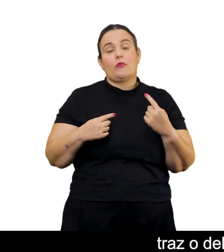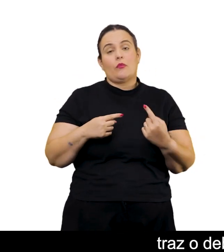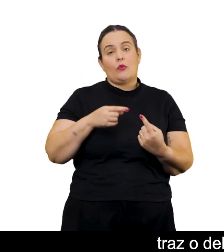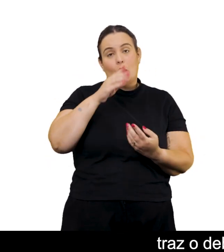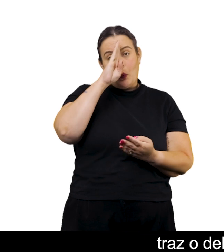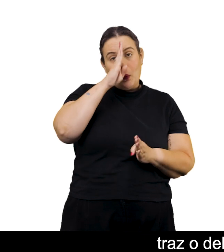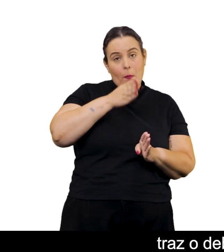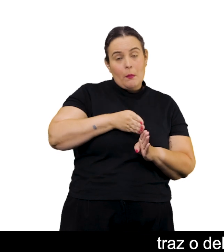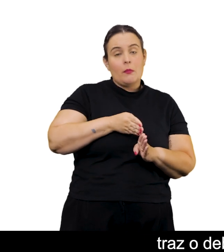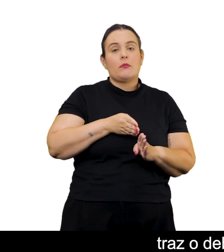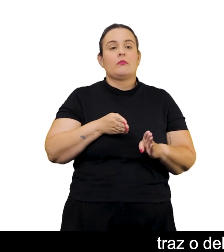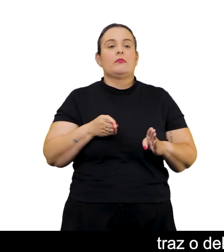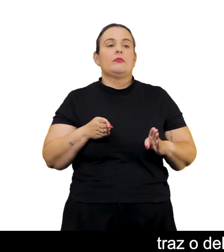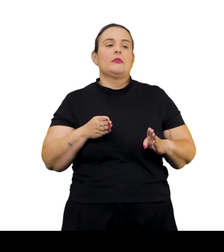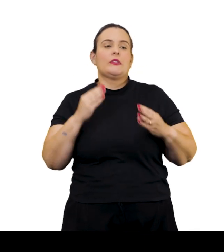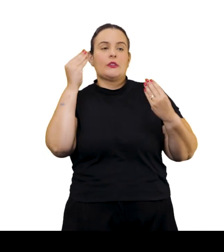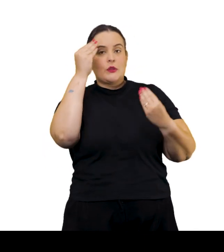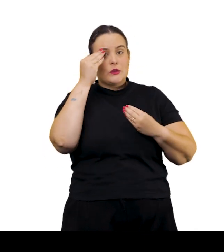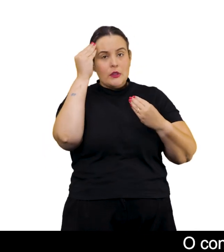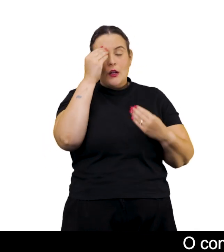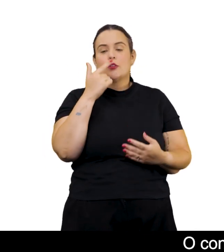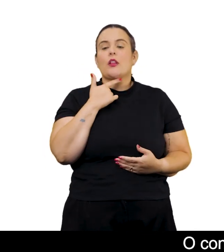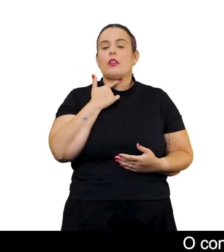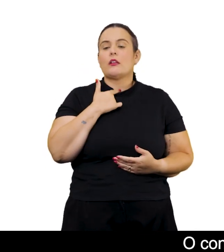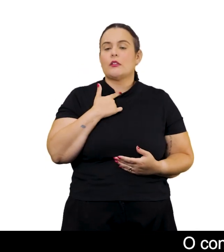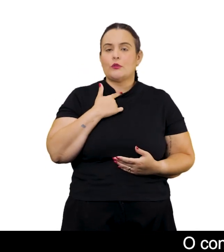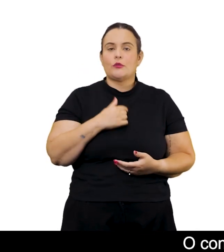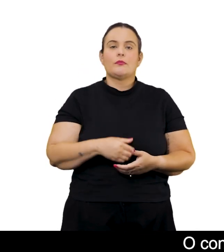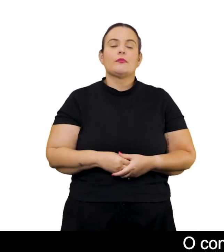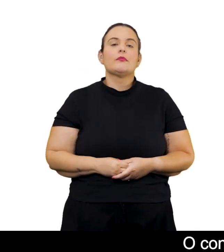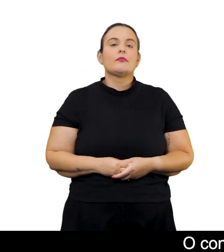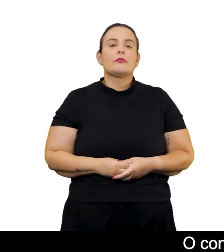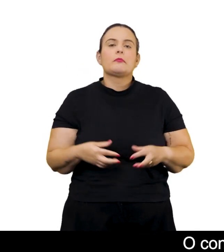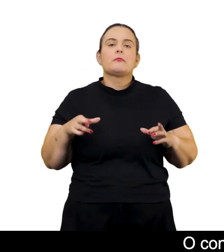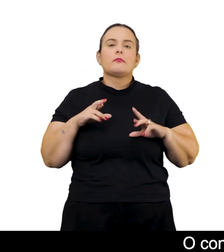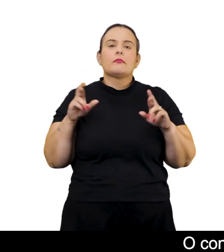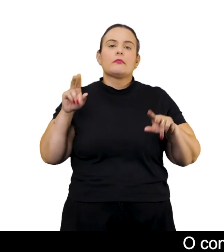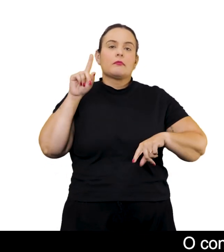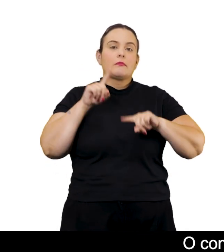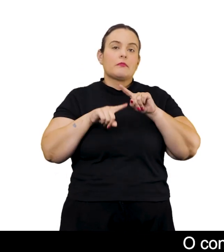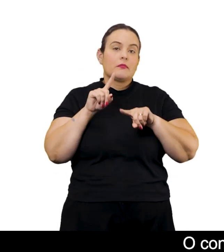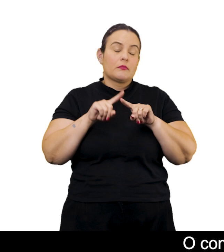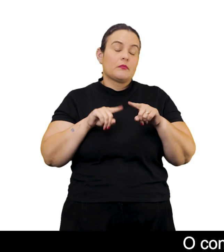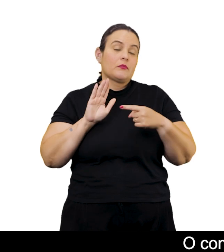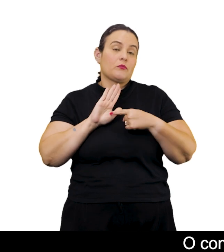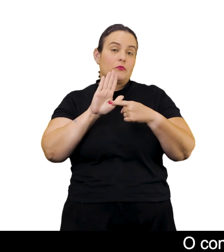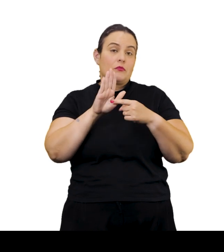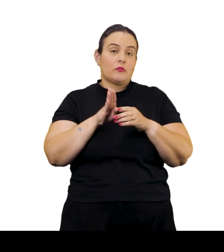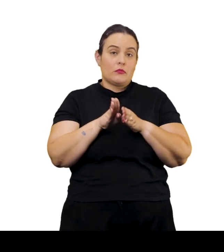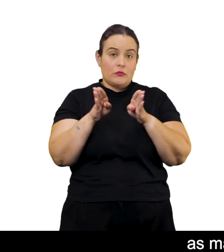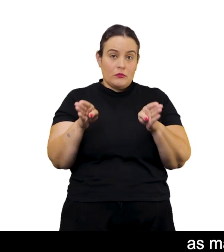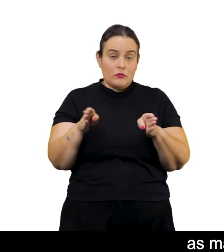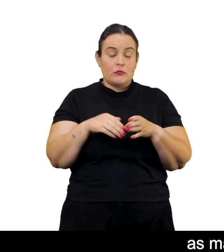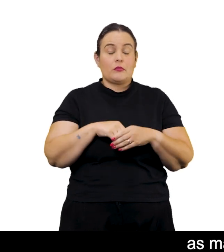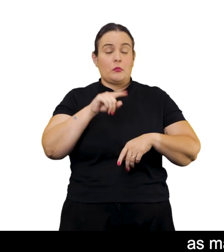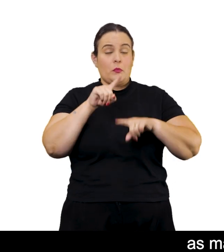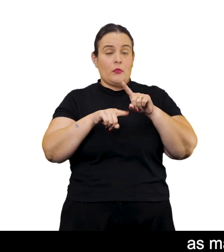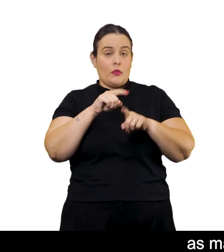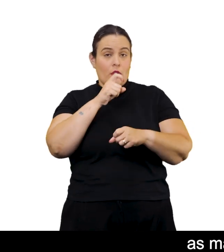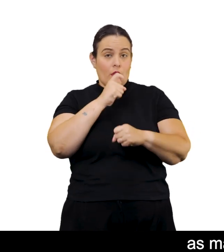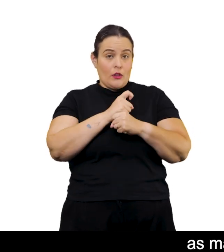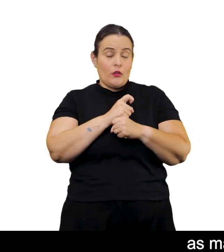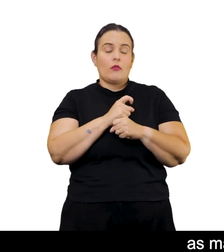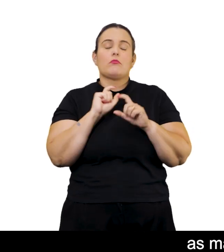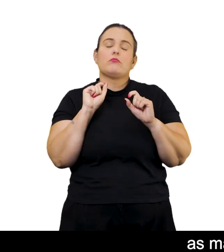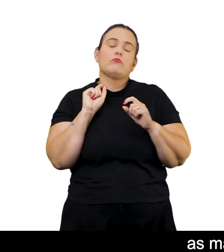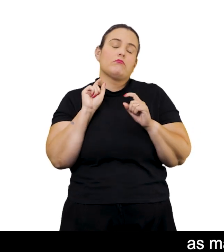homoafetividade, sexualidade e desejo. O contraste entre os materiais reforça a dualidade da obra. As madeiras